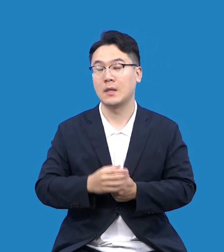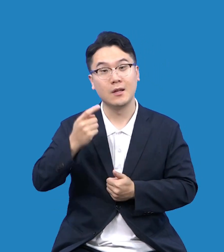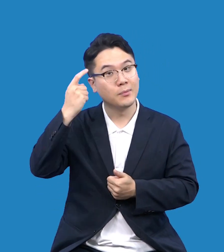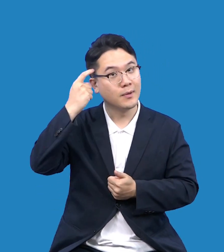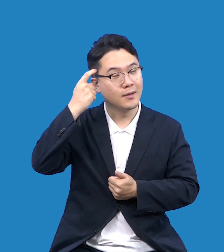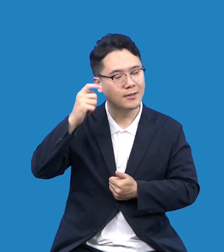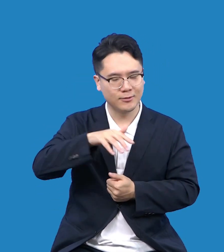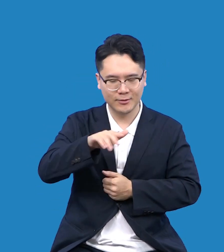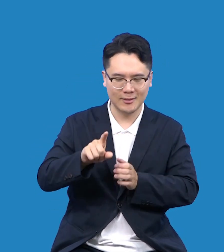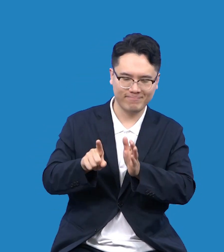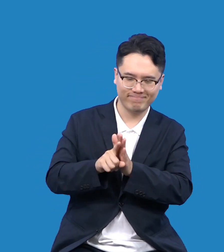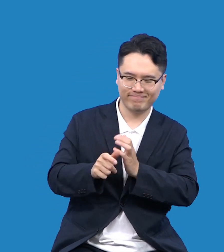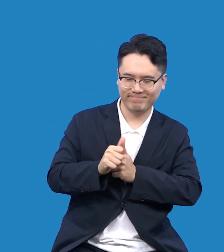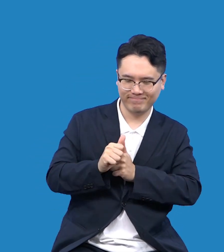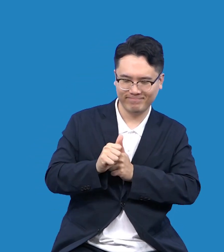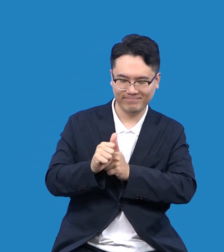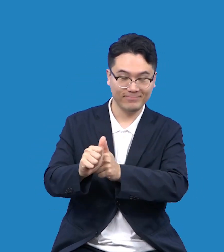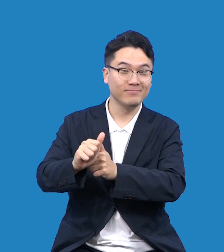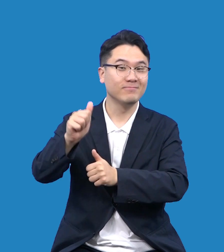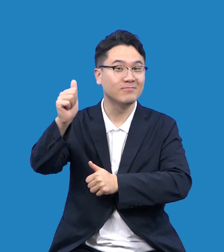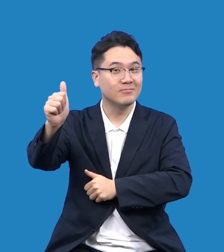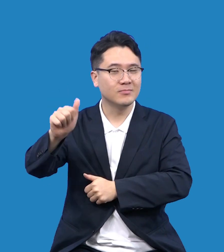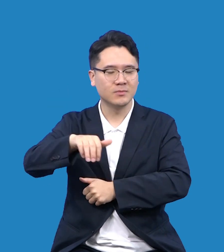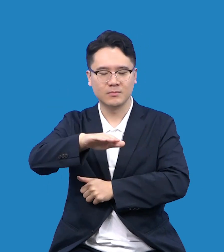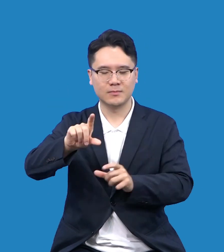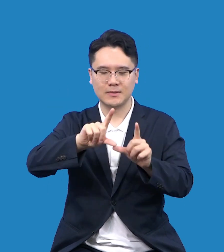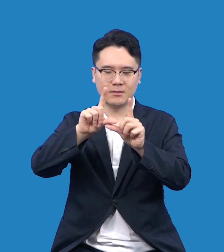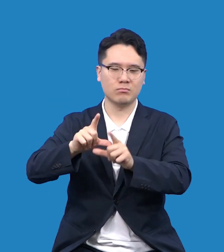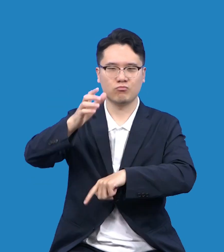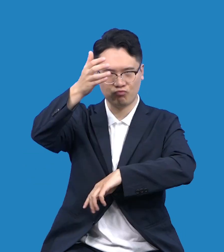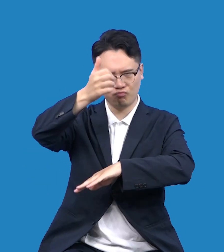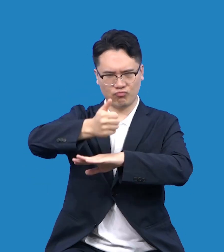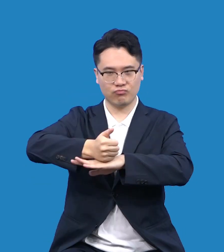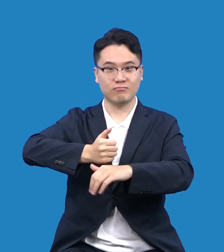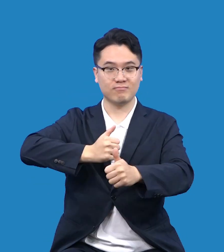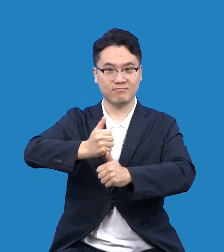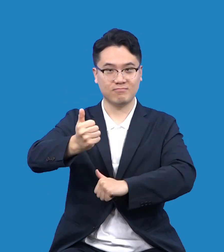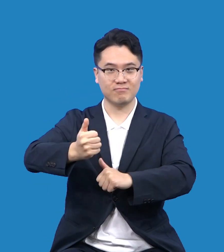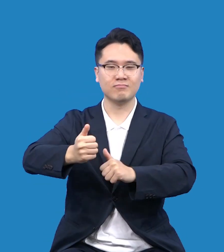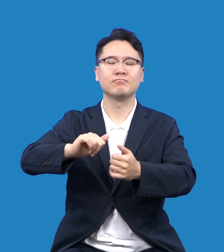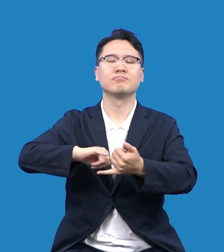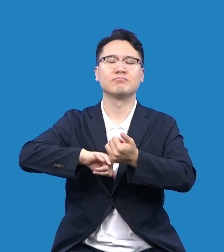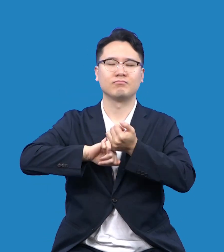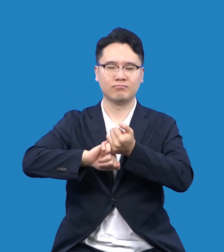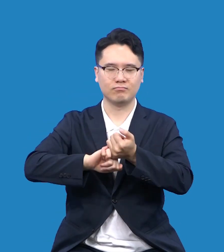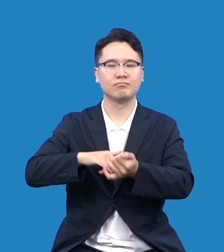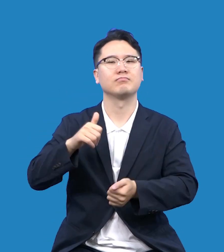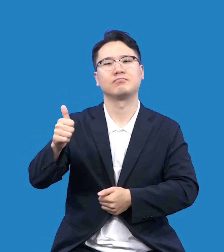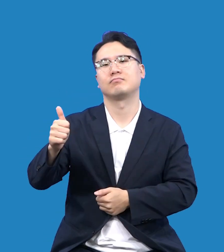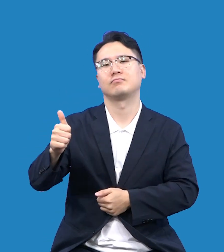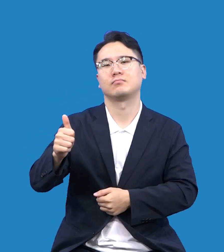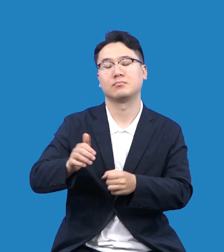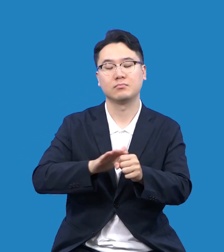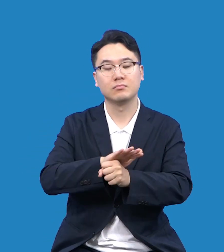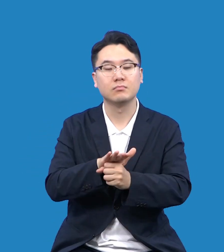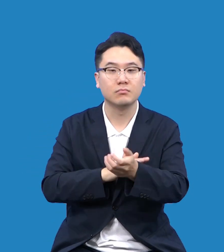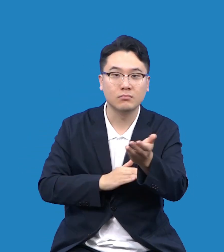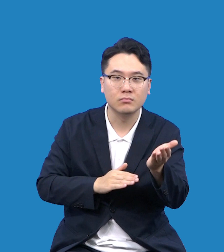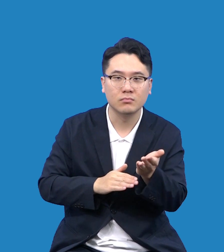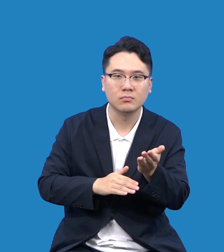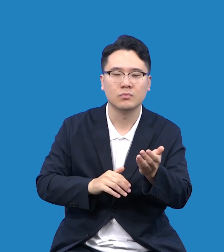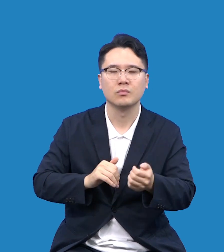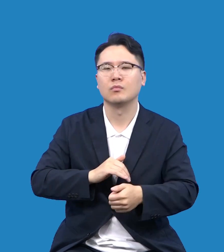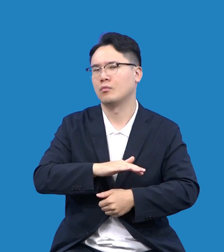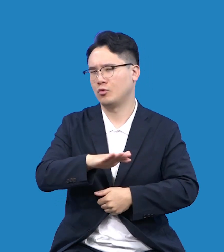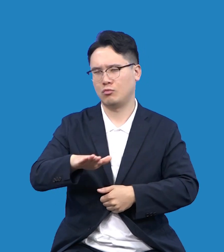따르는 그분이 우리의 삶에 궁극적인 승리를 언약하신 분이라면, 사랑하는 여러분,